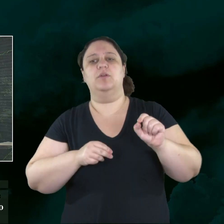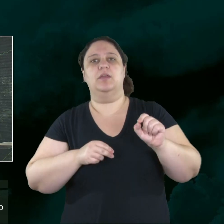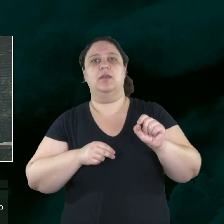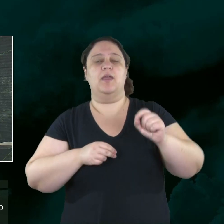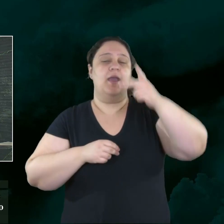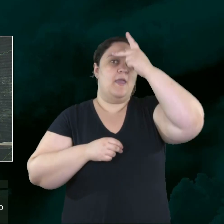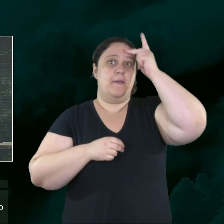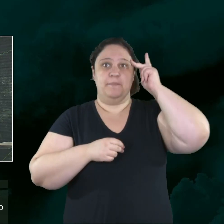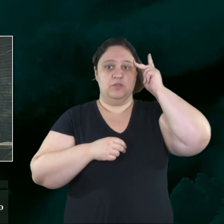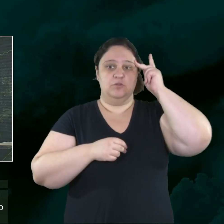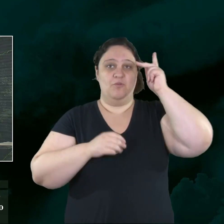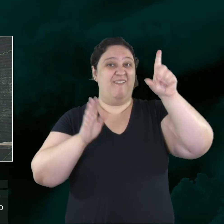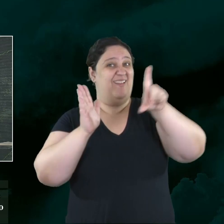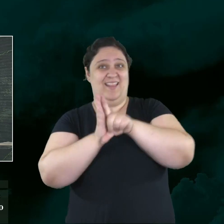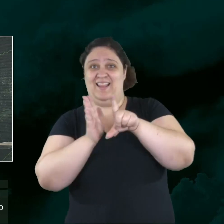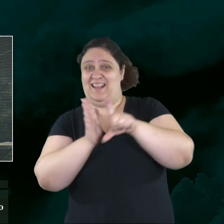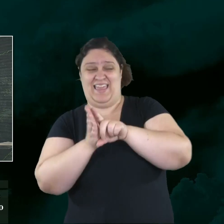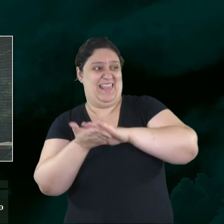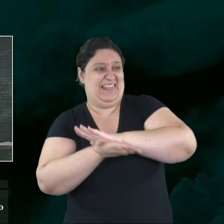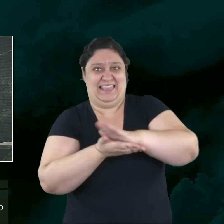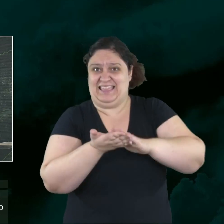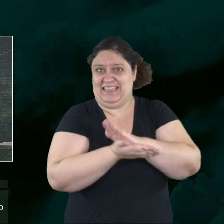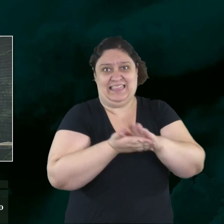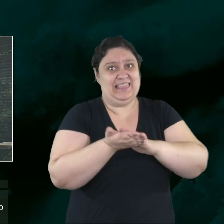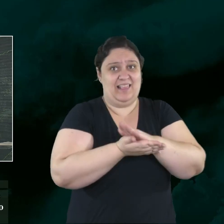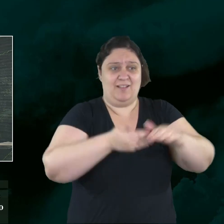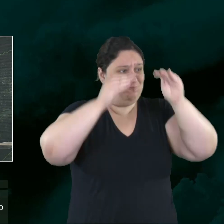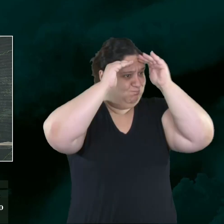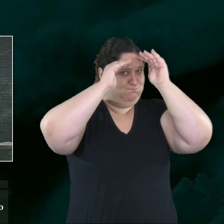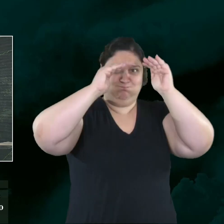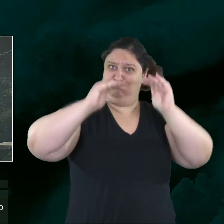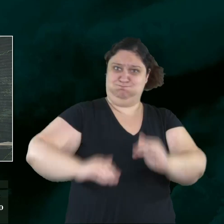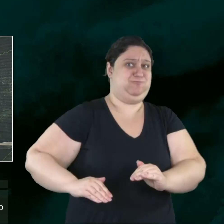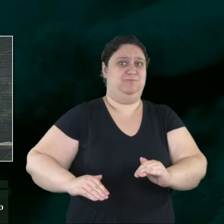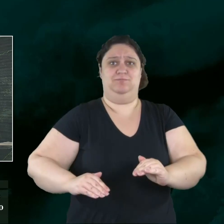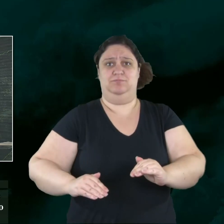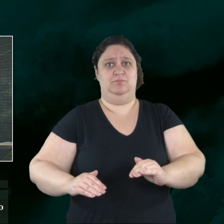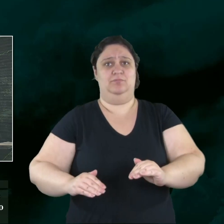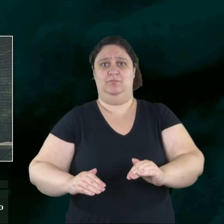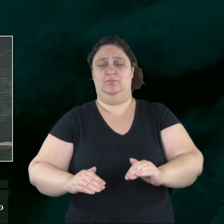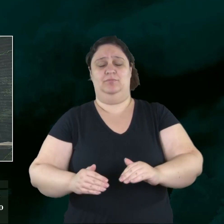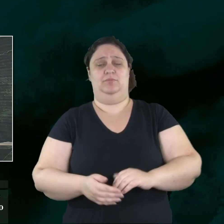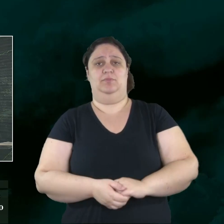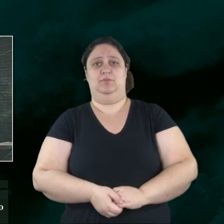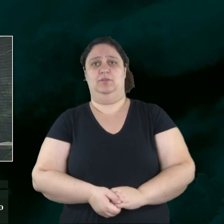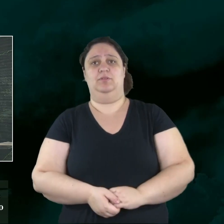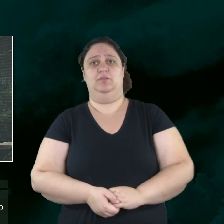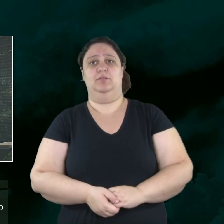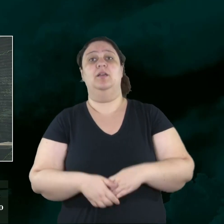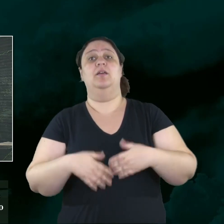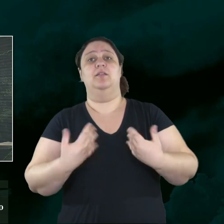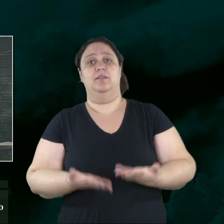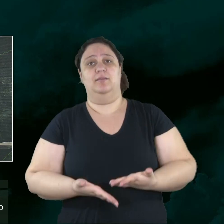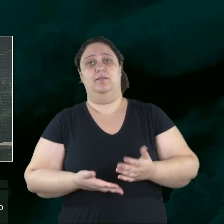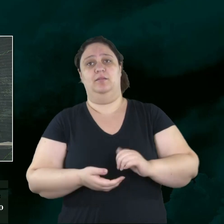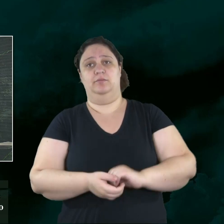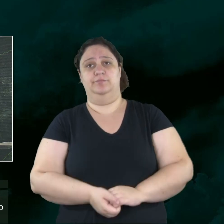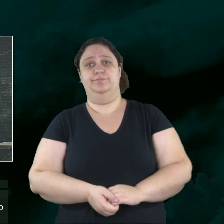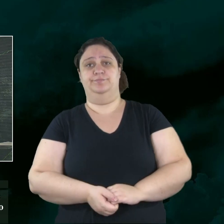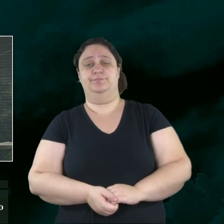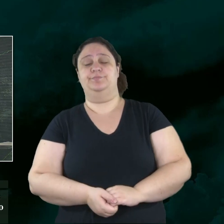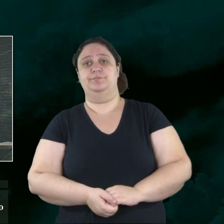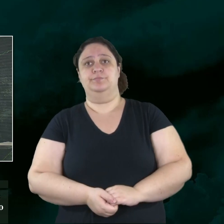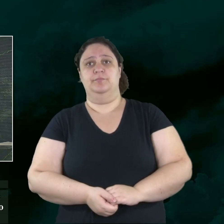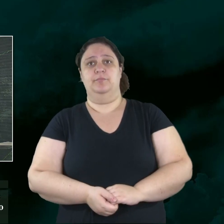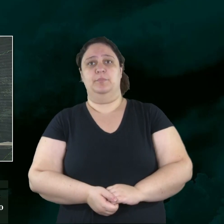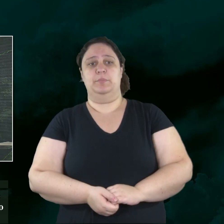totalmente sem lei, alguém que não se restringe pela lei. Então,